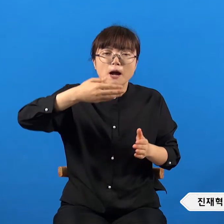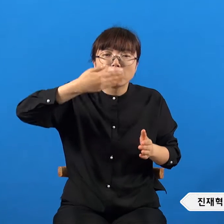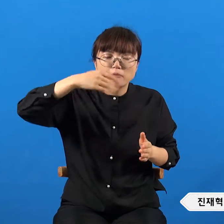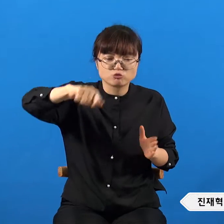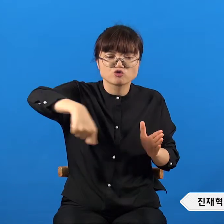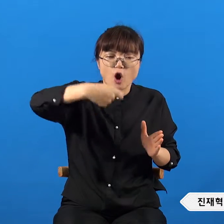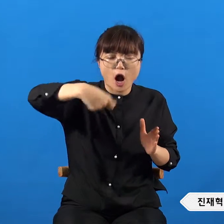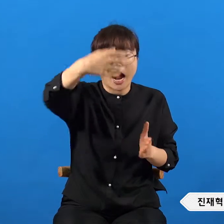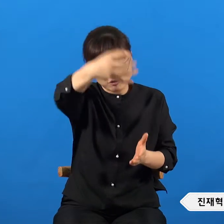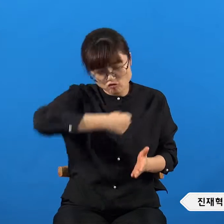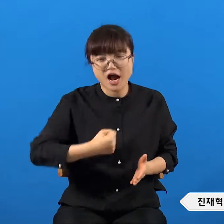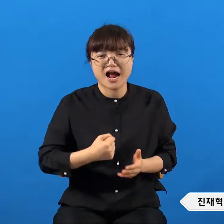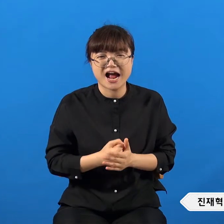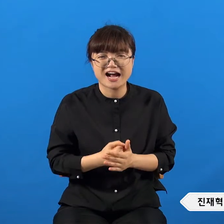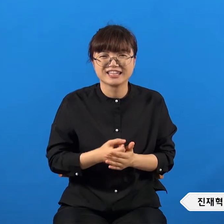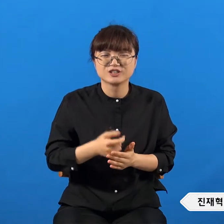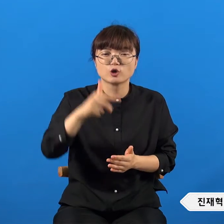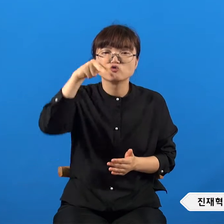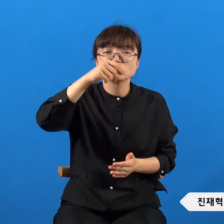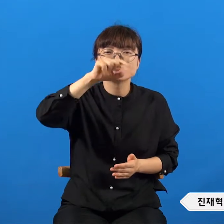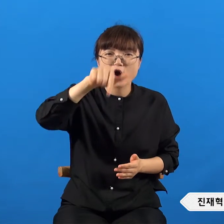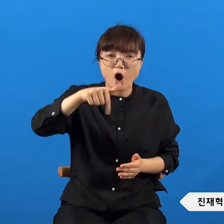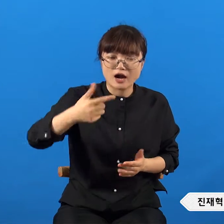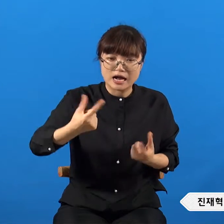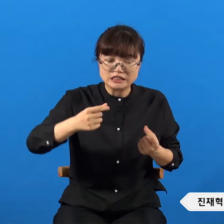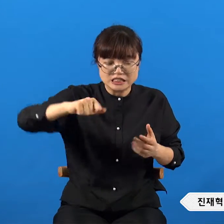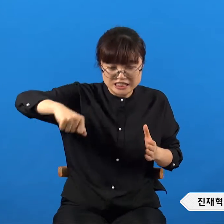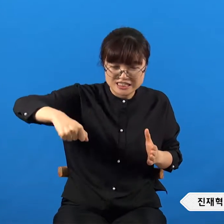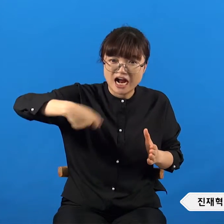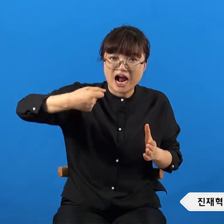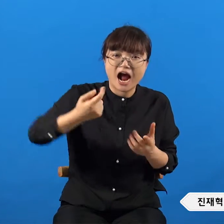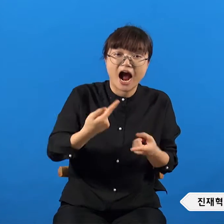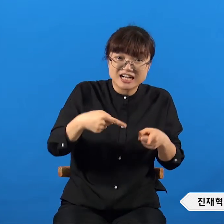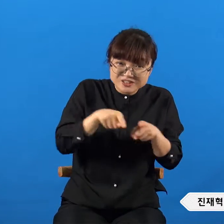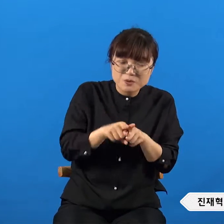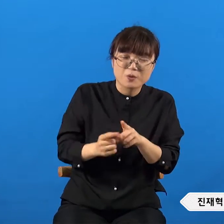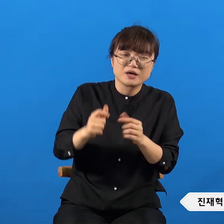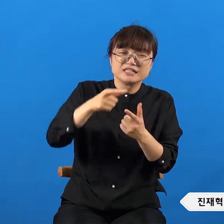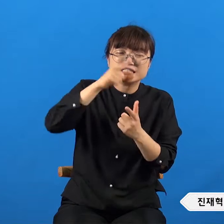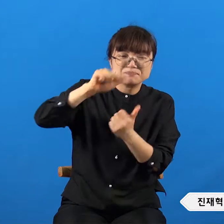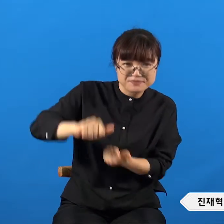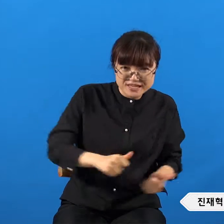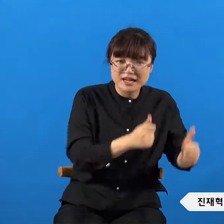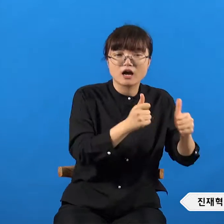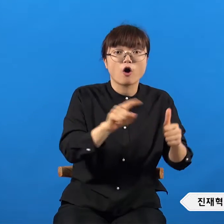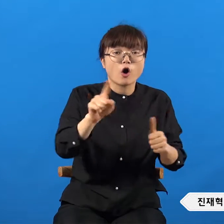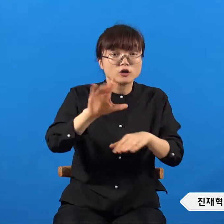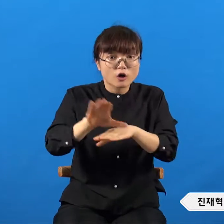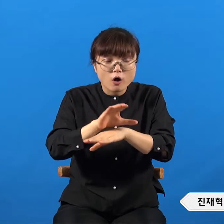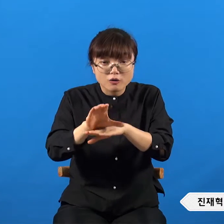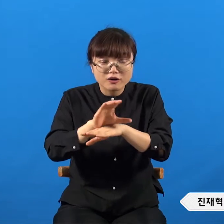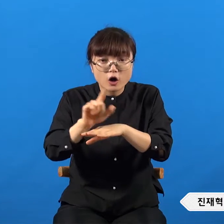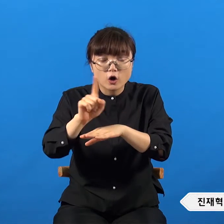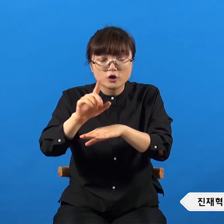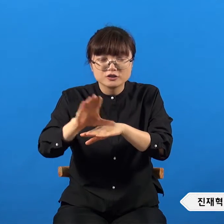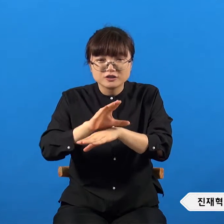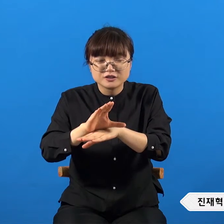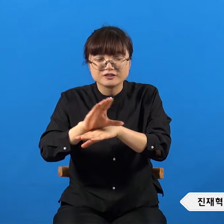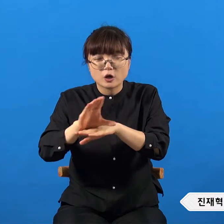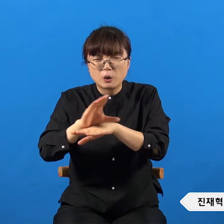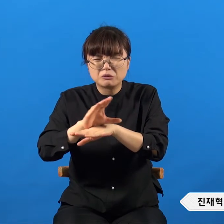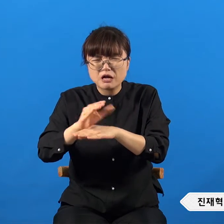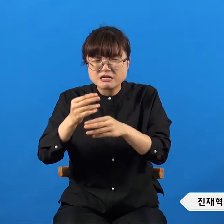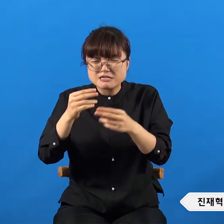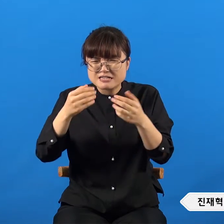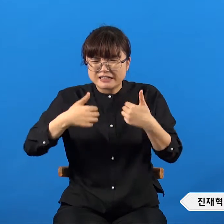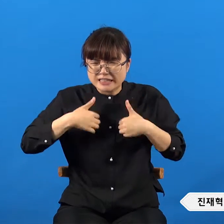했습니다. 주걱을 가지고 침례를 받았습니다. 어떤 한 분은 컴퓨터 게임에 너무 많이